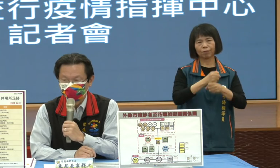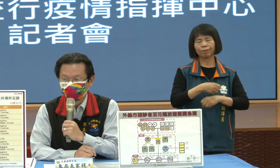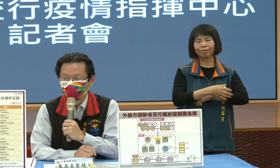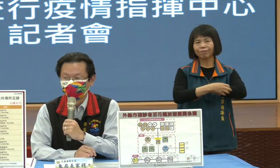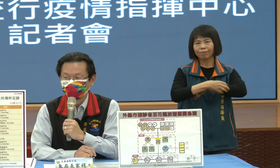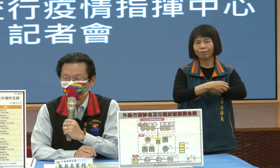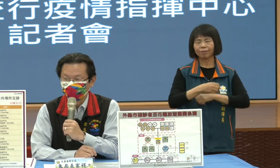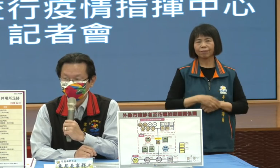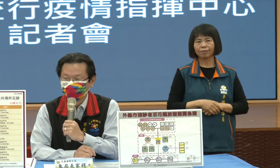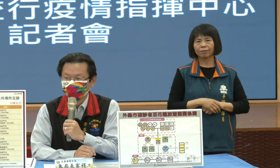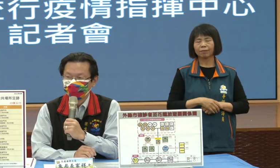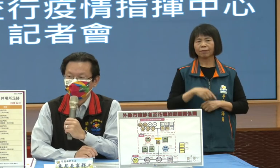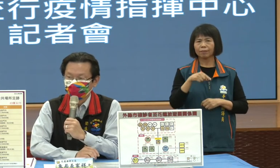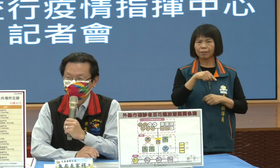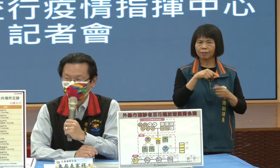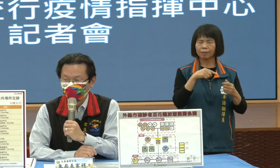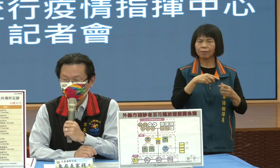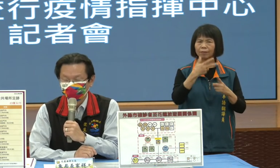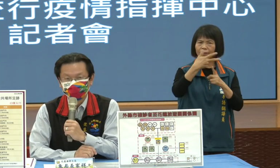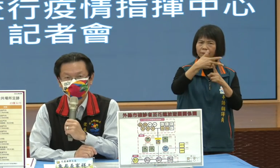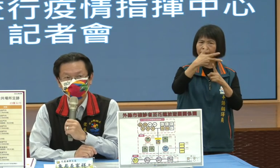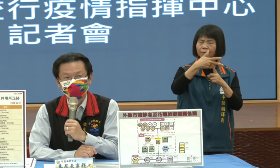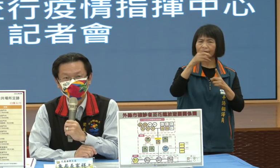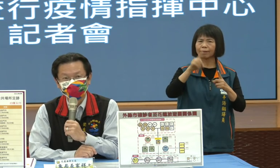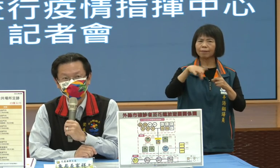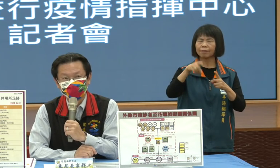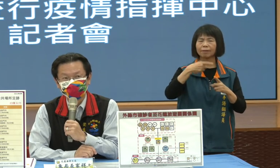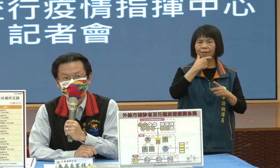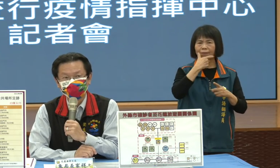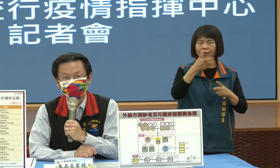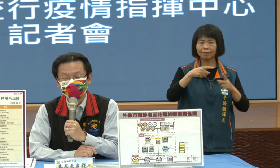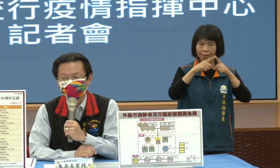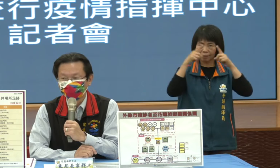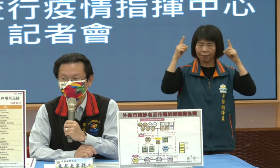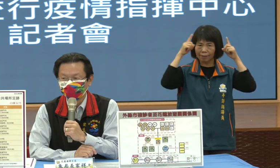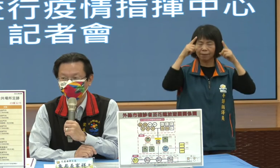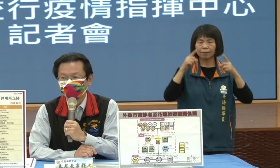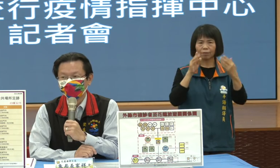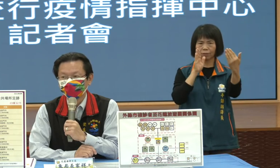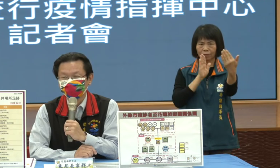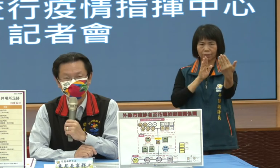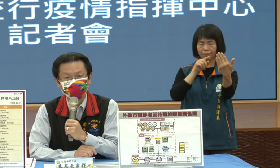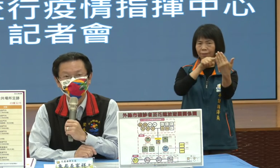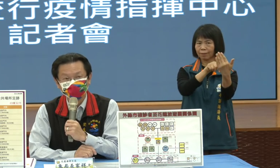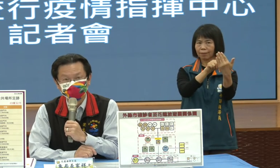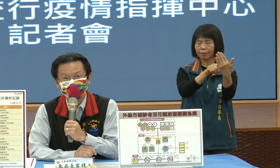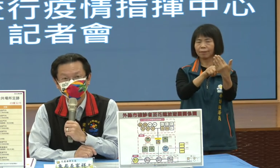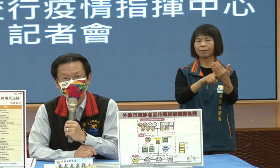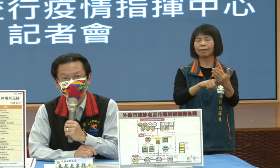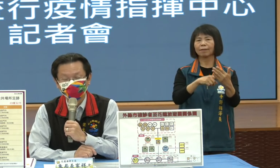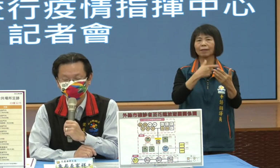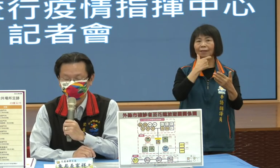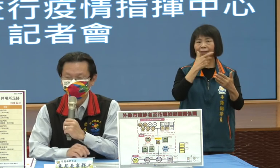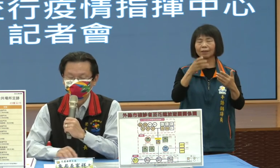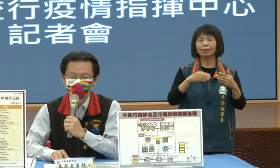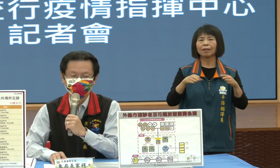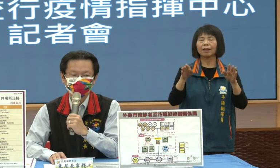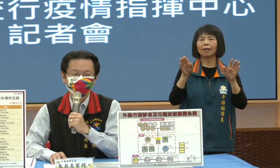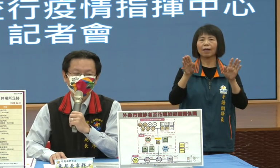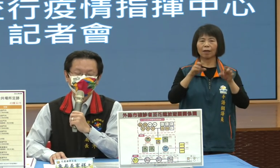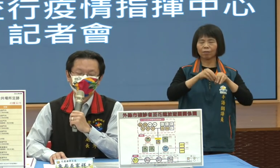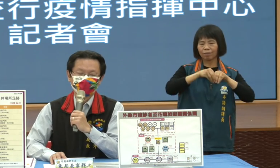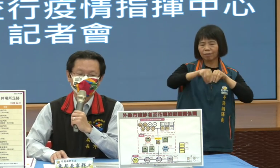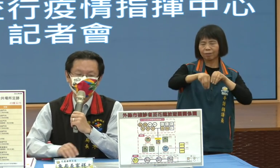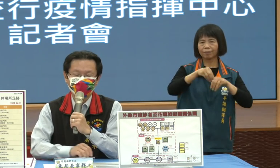个 7-11 的点呢，就是在慈济大学、慈济医院对面的慈济门市，慈济门